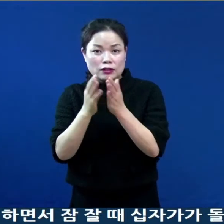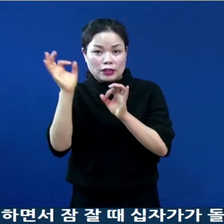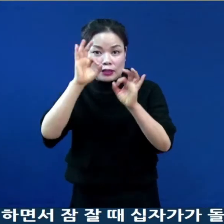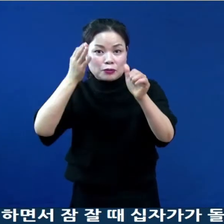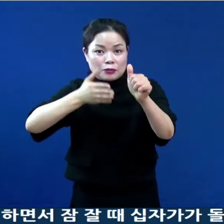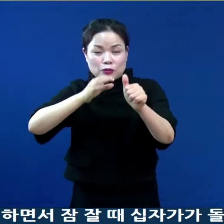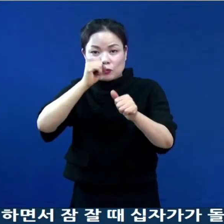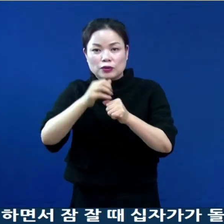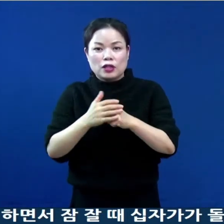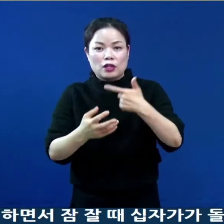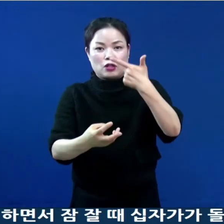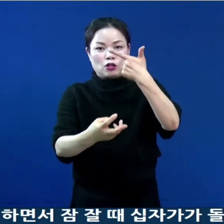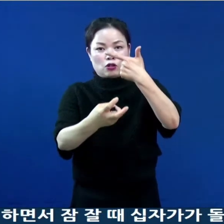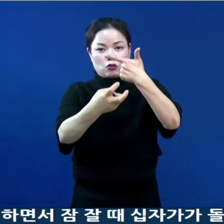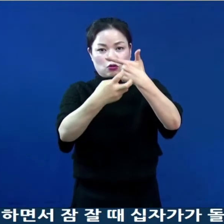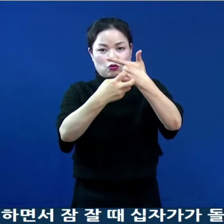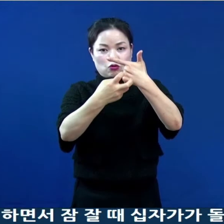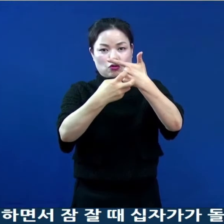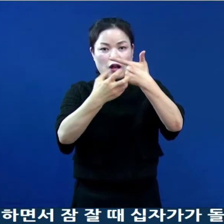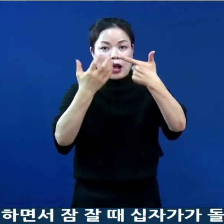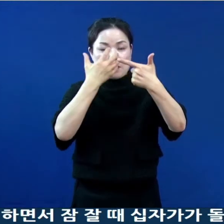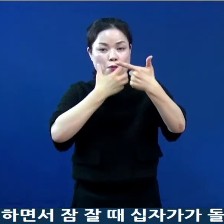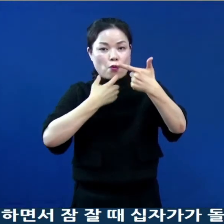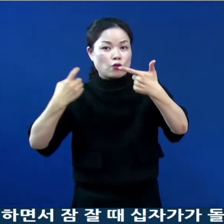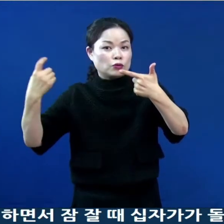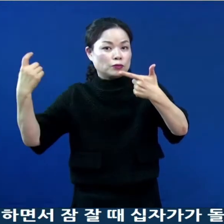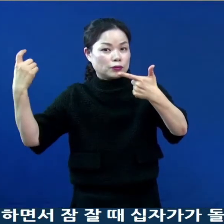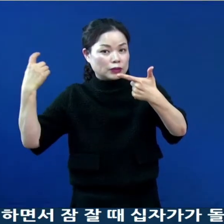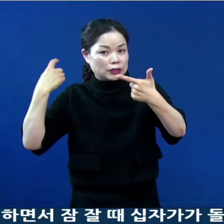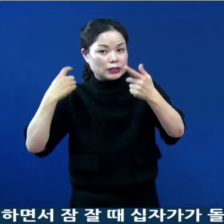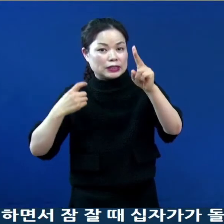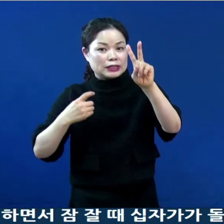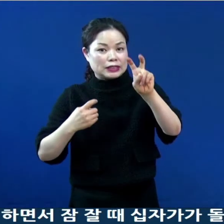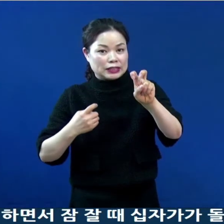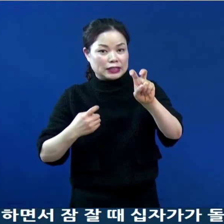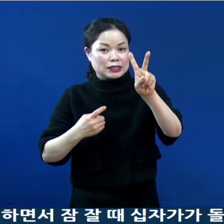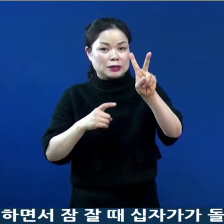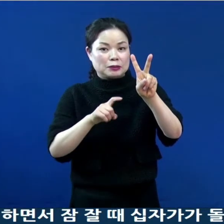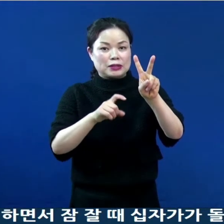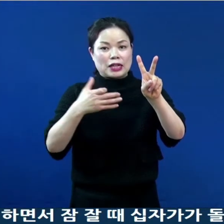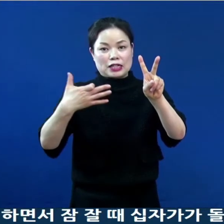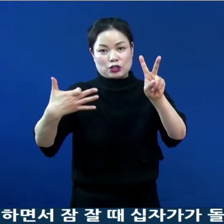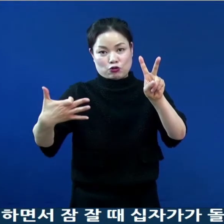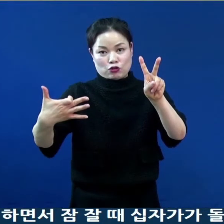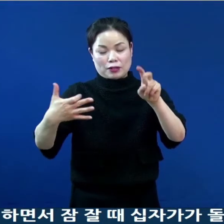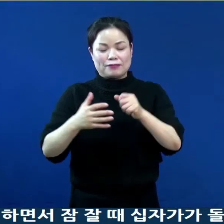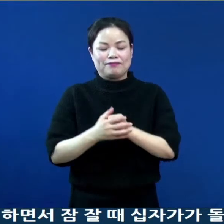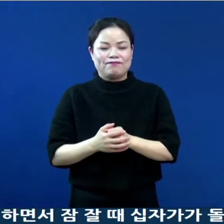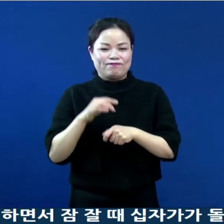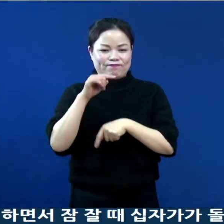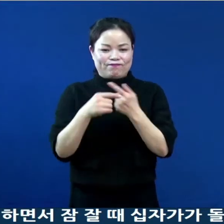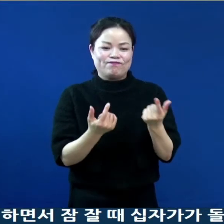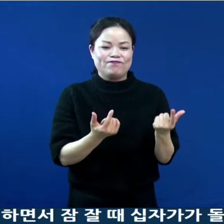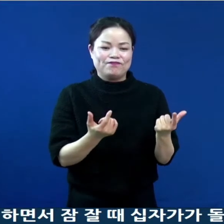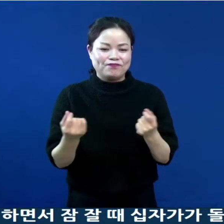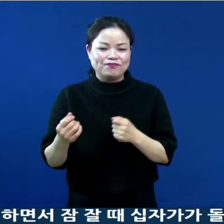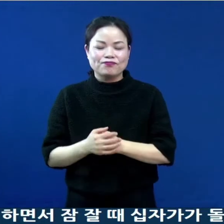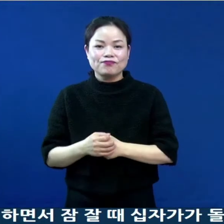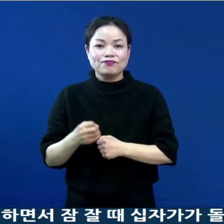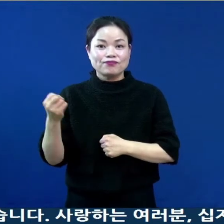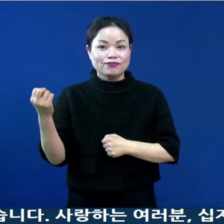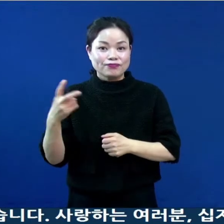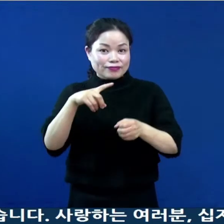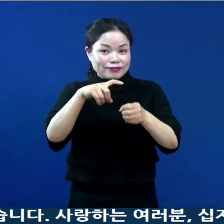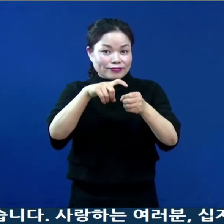좋겠습니다. 누가복음 22장 19절 같이 보겠습니다. 누가복음 22장 19절 같이 한번 읽어보겠습니다.